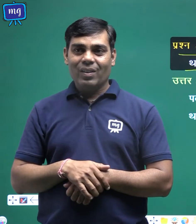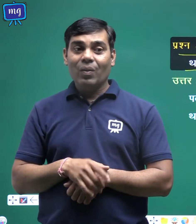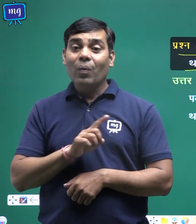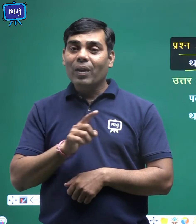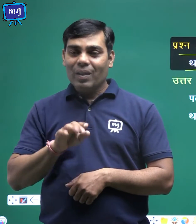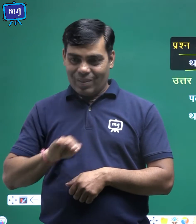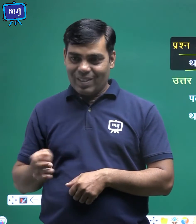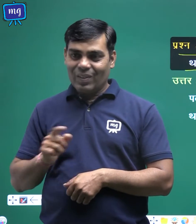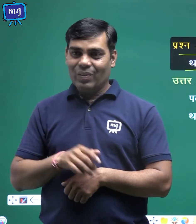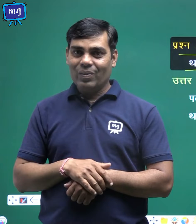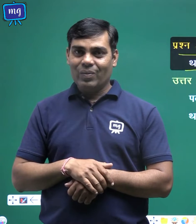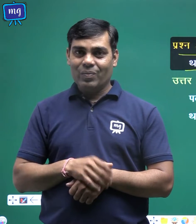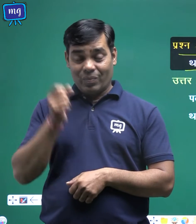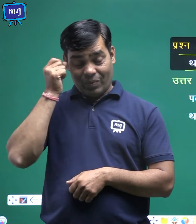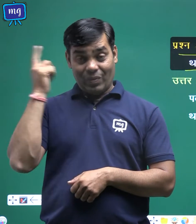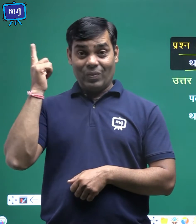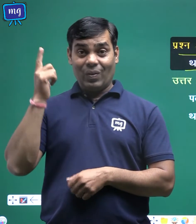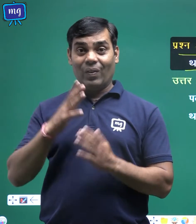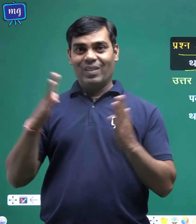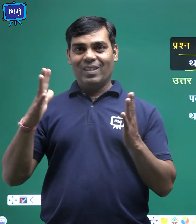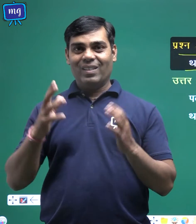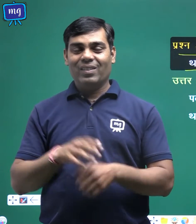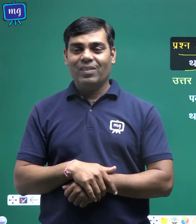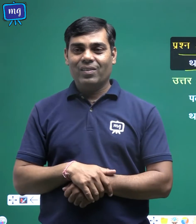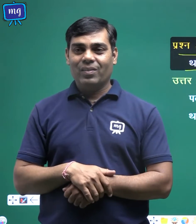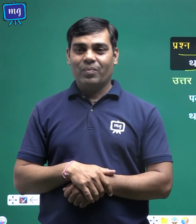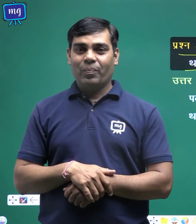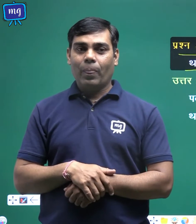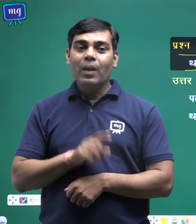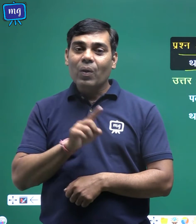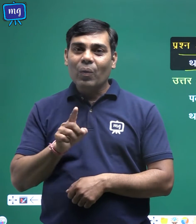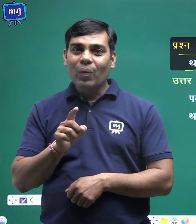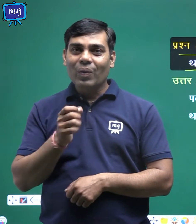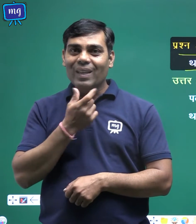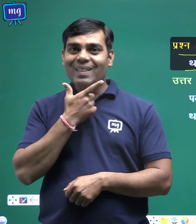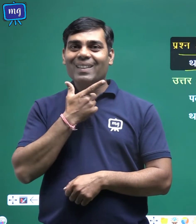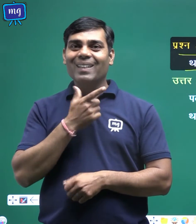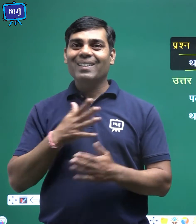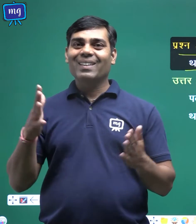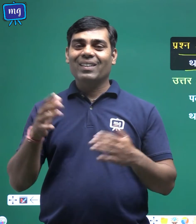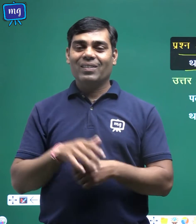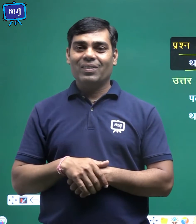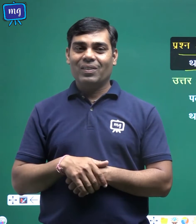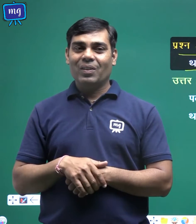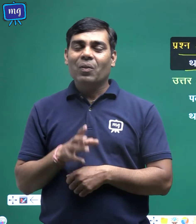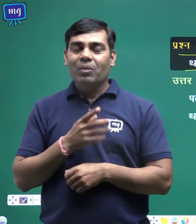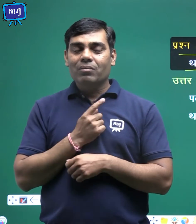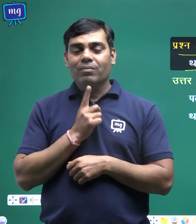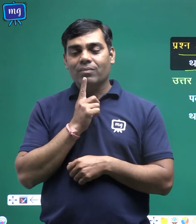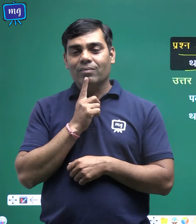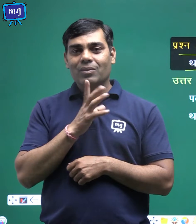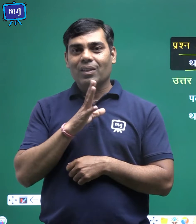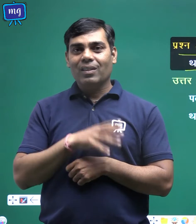तो गुस्सा ज़्यादा करता है, कोई हँसता ज़्यादा है, कोई गुमसुम रहता